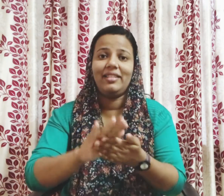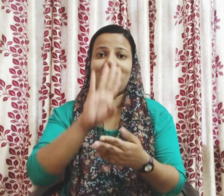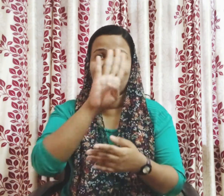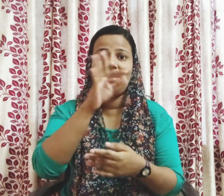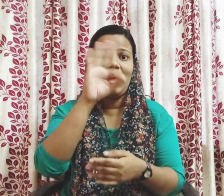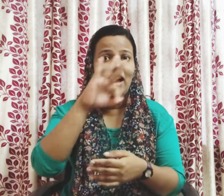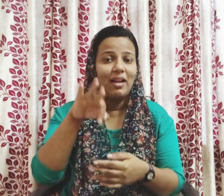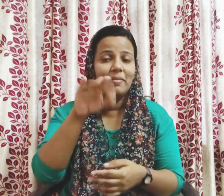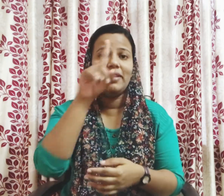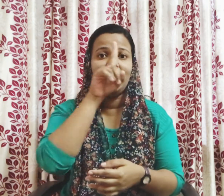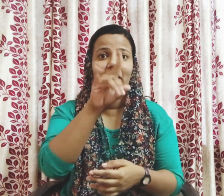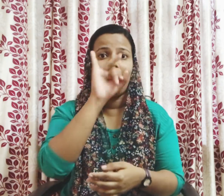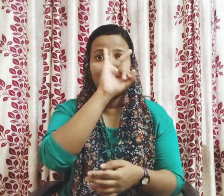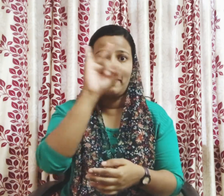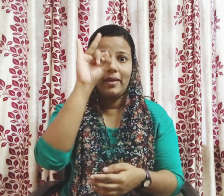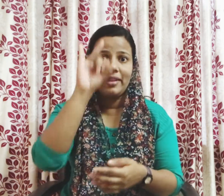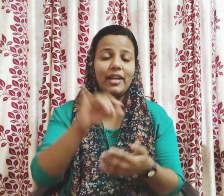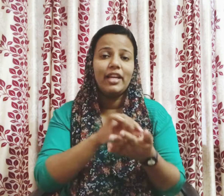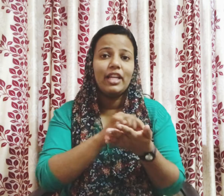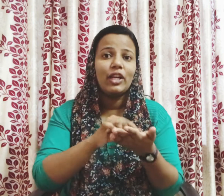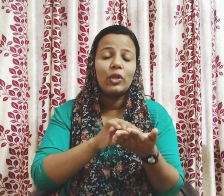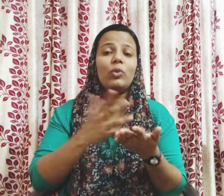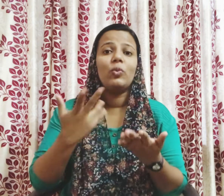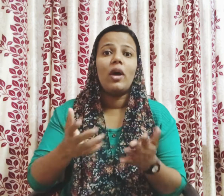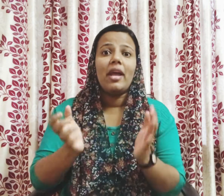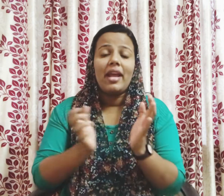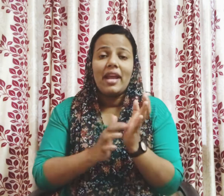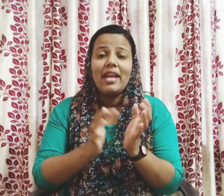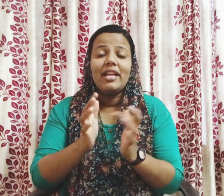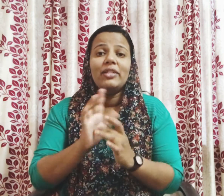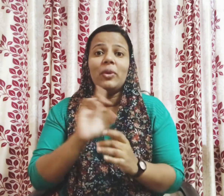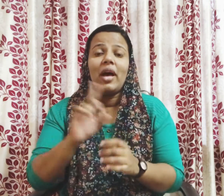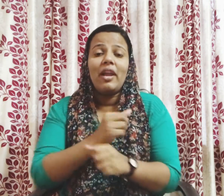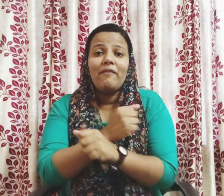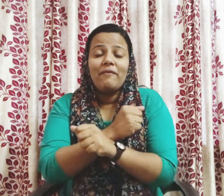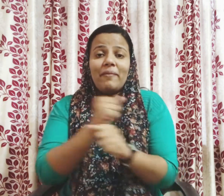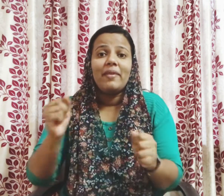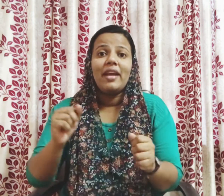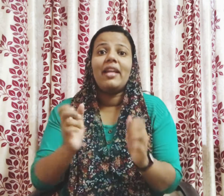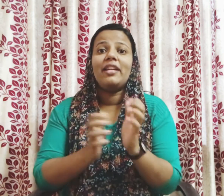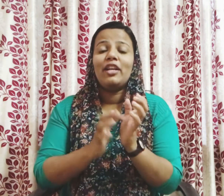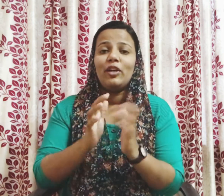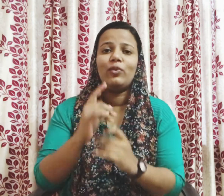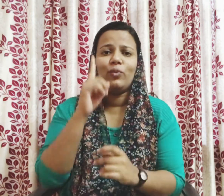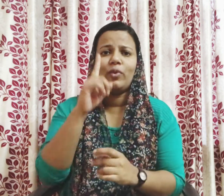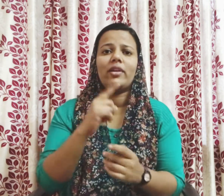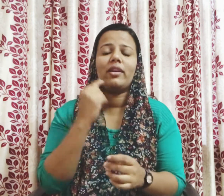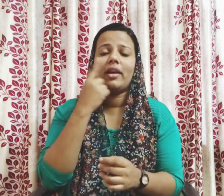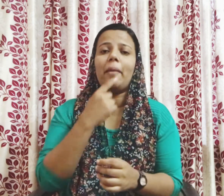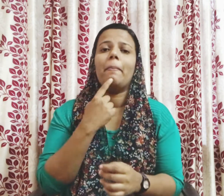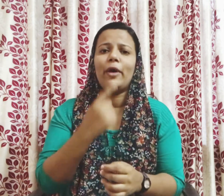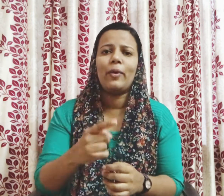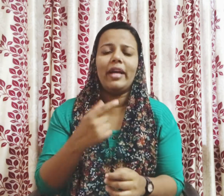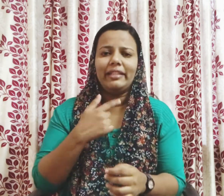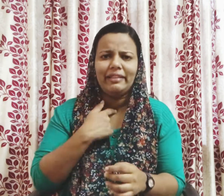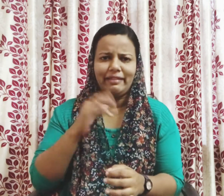48:17 വാക്യത്തിൽ ഇങ്ങനെ പറയുന്നു, നിന്റെ വീണ്ടെടുപ്പുകാരനുമായ യഹോവ ഇപ്രകാരം അരുളി ചെയ്യുന്നു, ശുഭകരമായി പ്രവർത്തിപ്പാൻ നിന്നെ